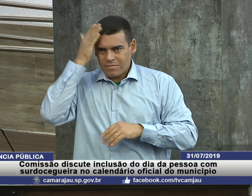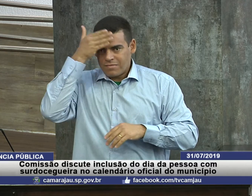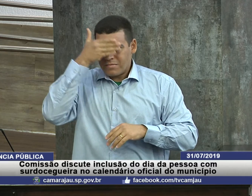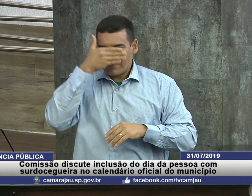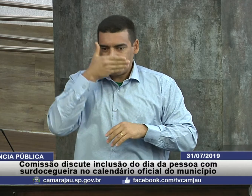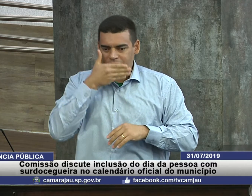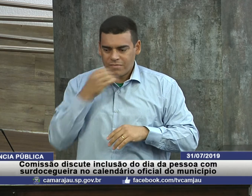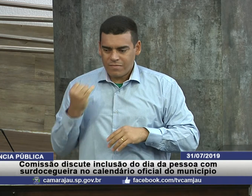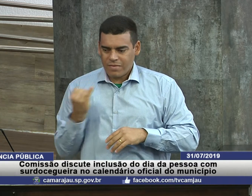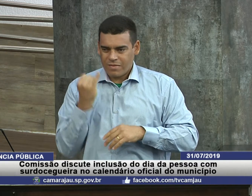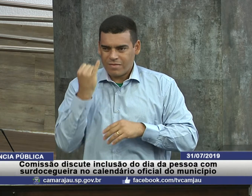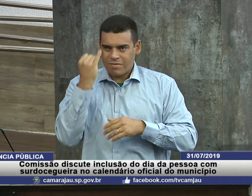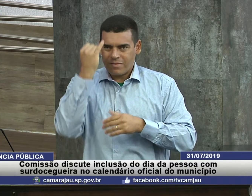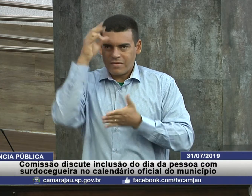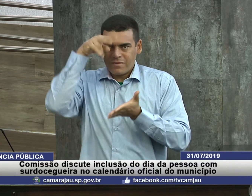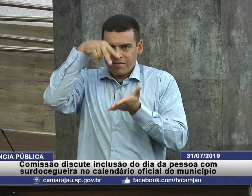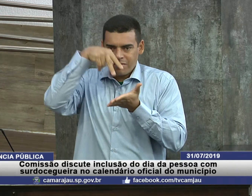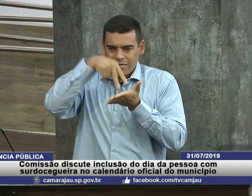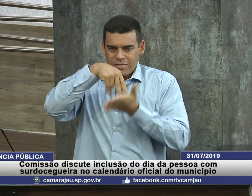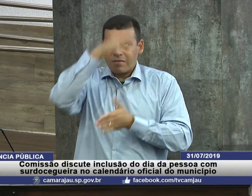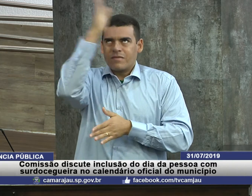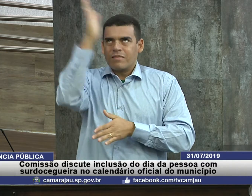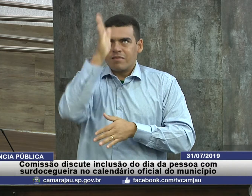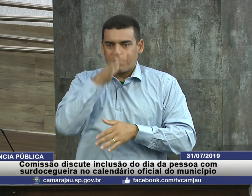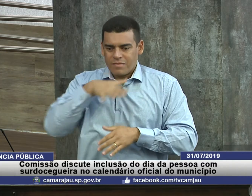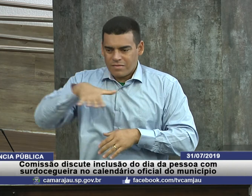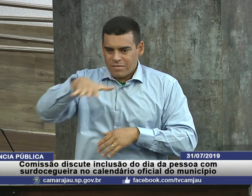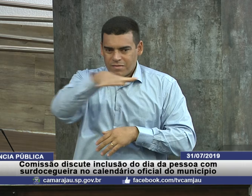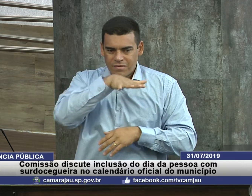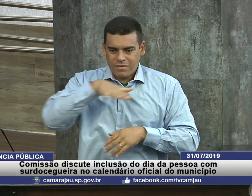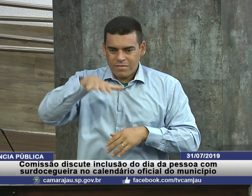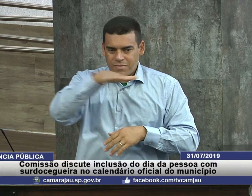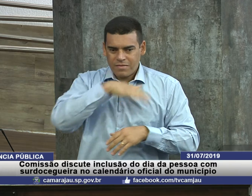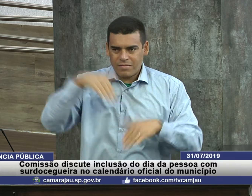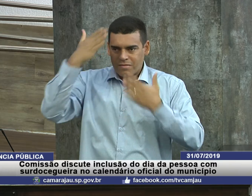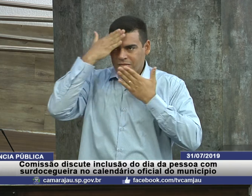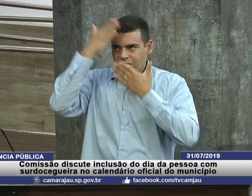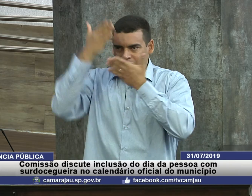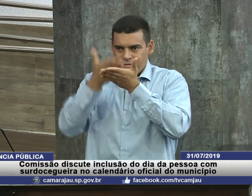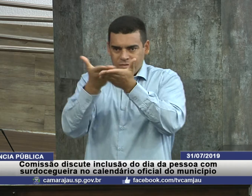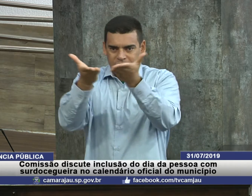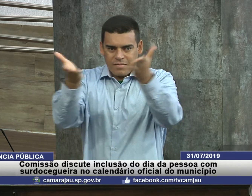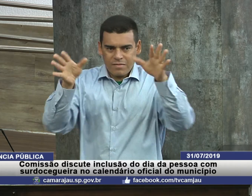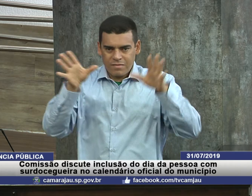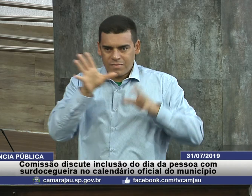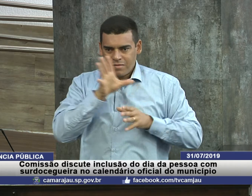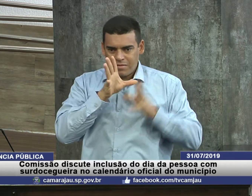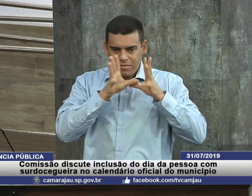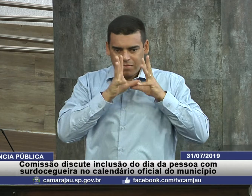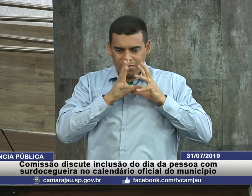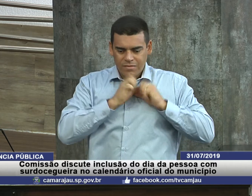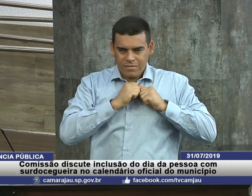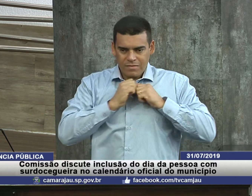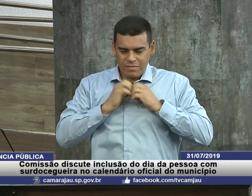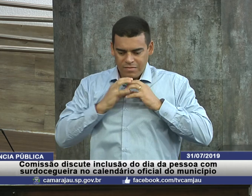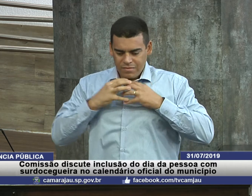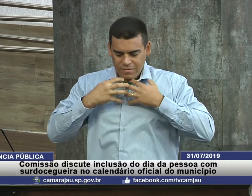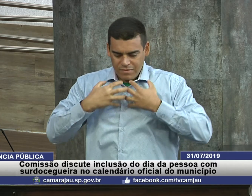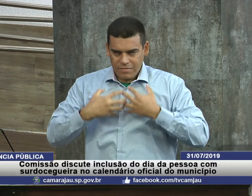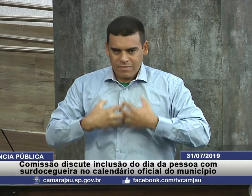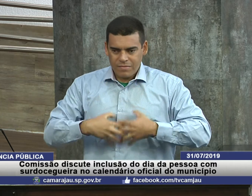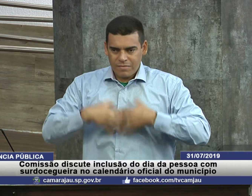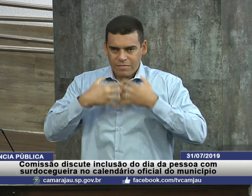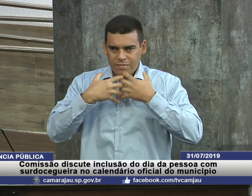pessoa com surdo-cegueira, a união entre as partes aí que a gente precisa para desenvolver políticas, leis